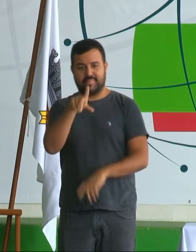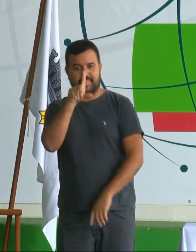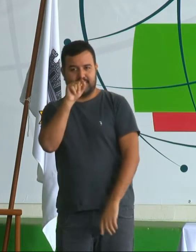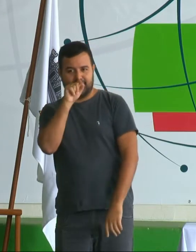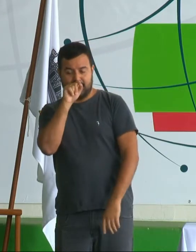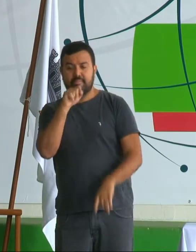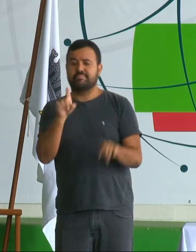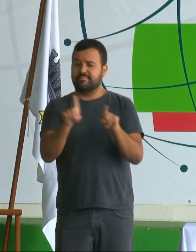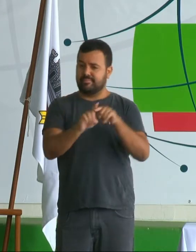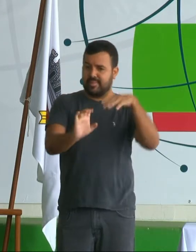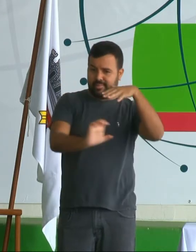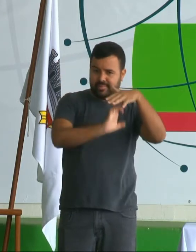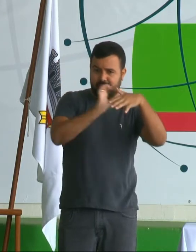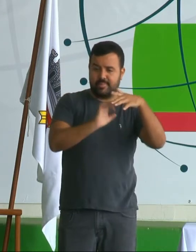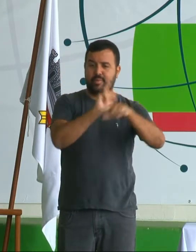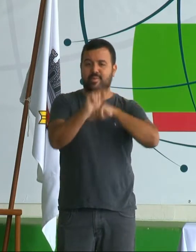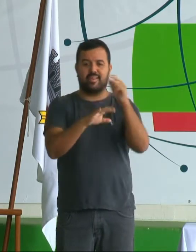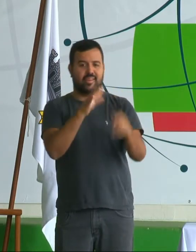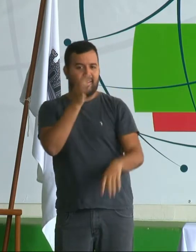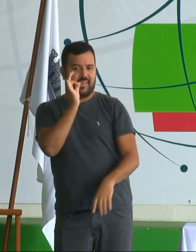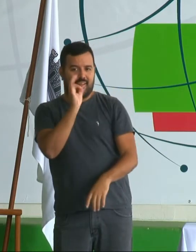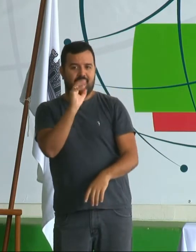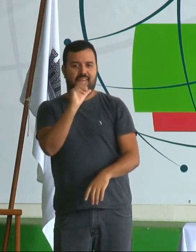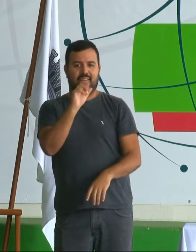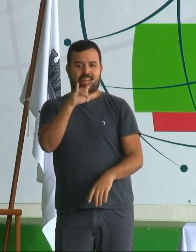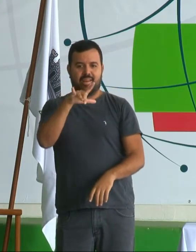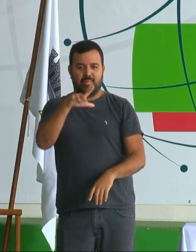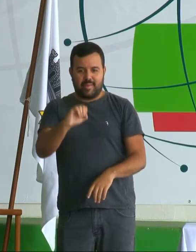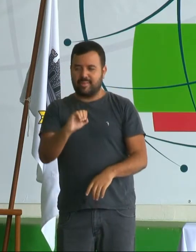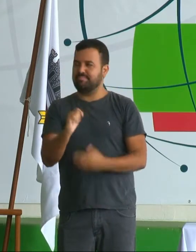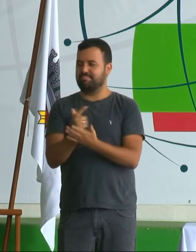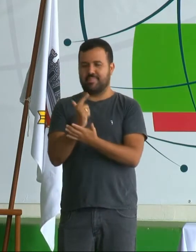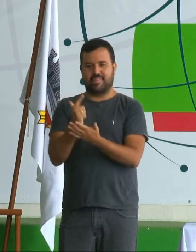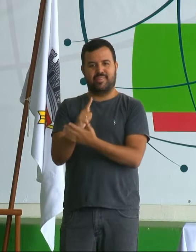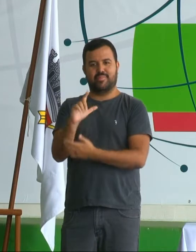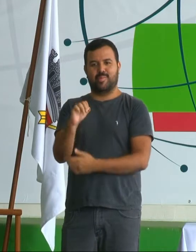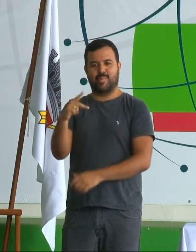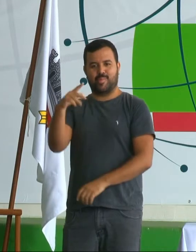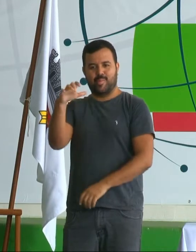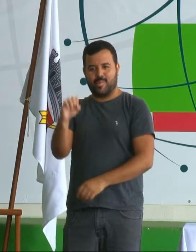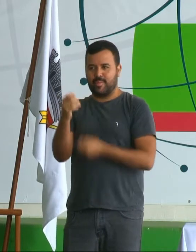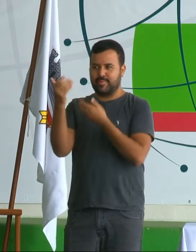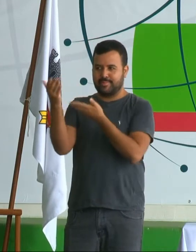as empresas Café Caramelo e Lopes Livros.